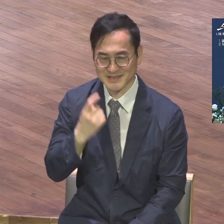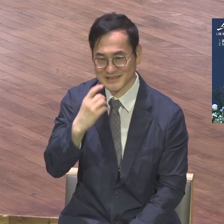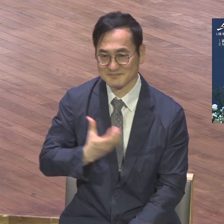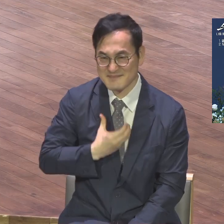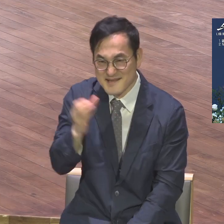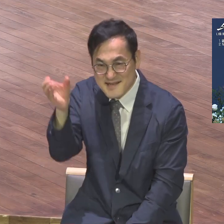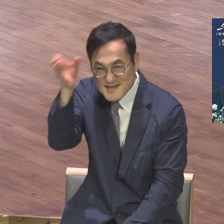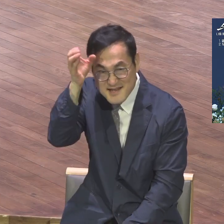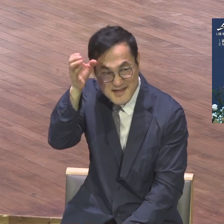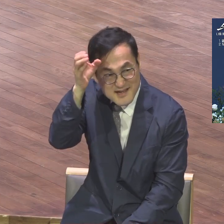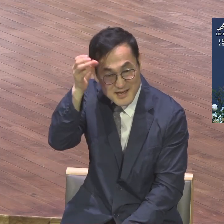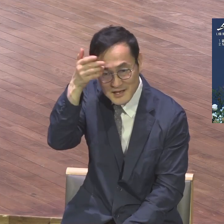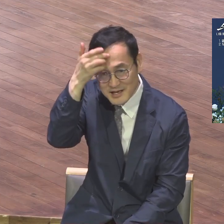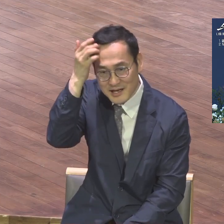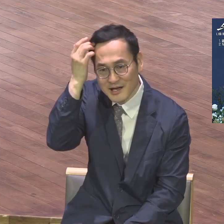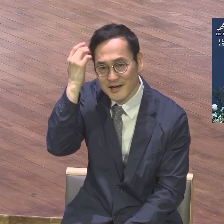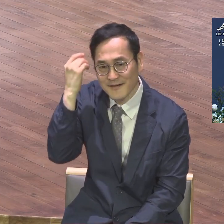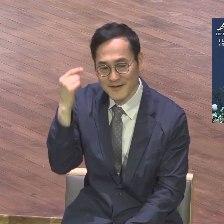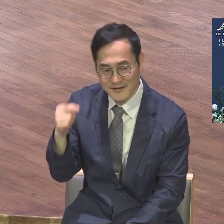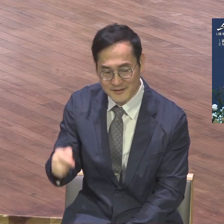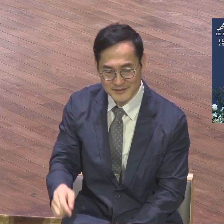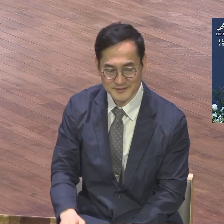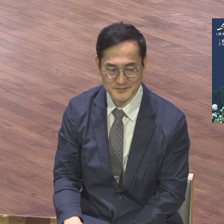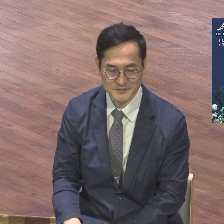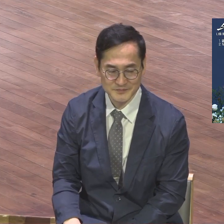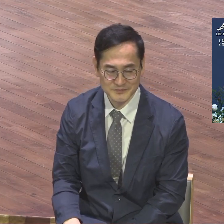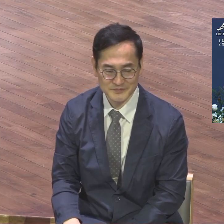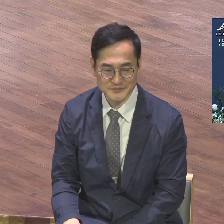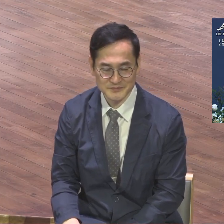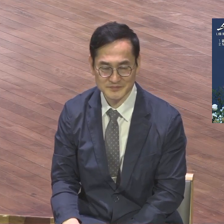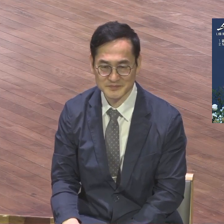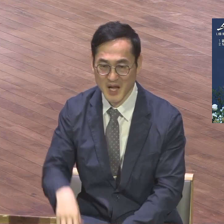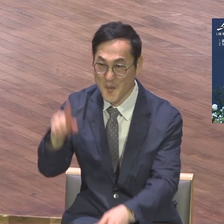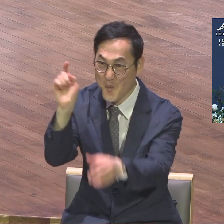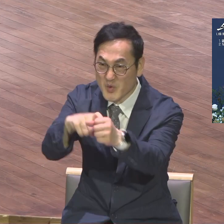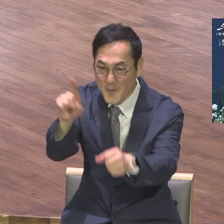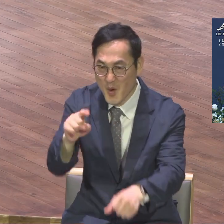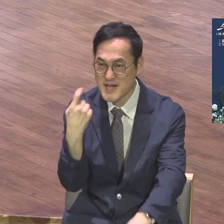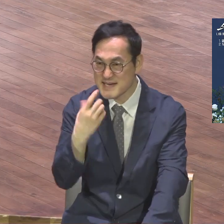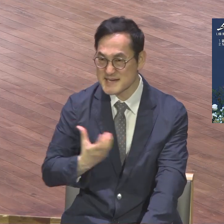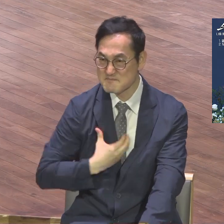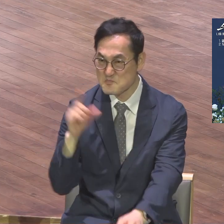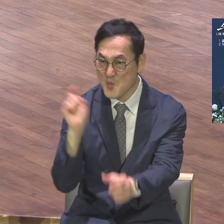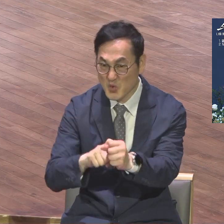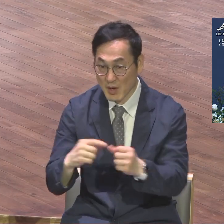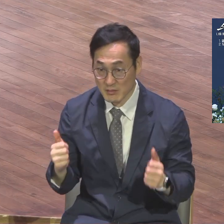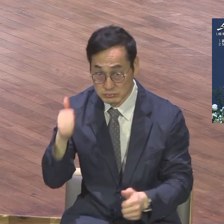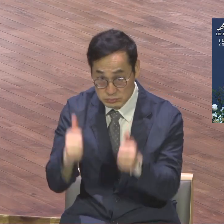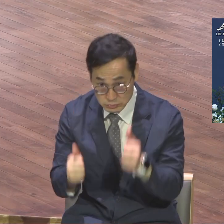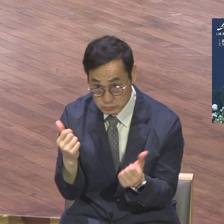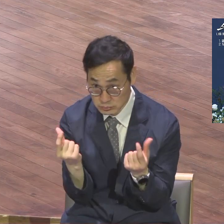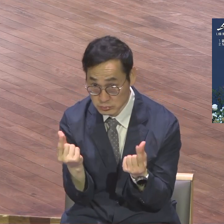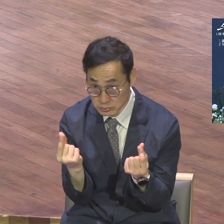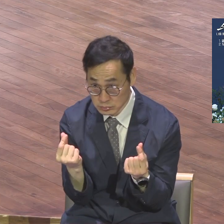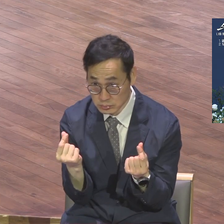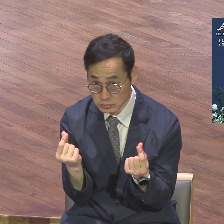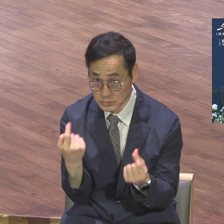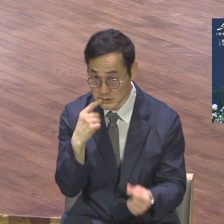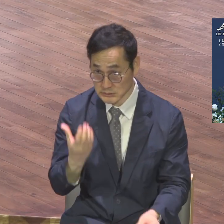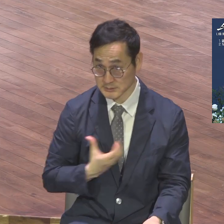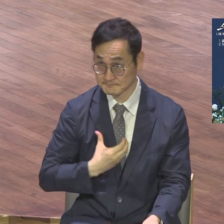걔 키가 뭐냐? 참여하는 분들의 키가 내가 금메달을 따요. 금메달. 뭐 그게